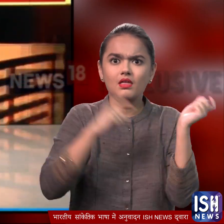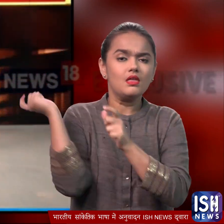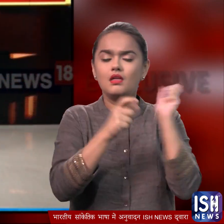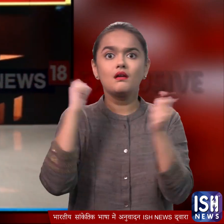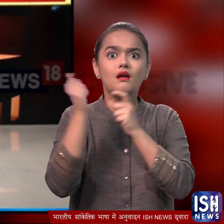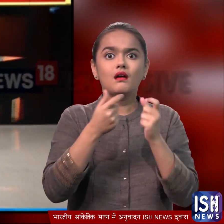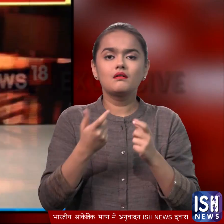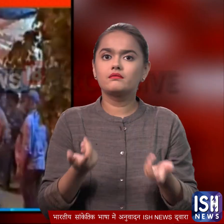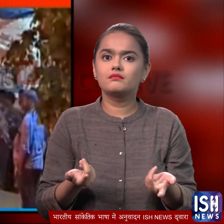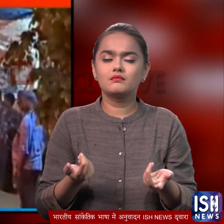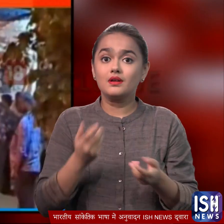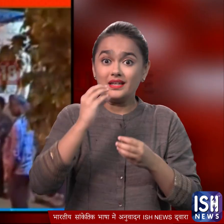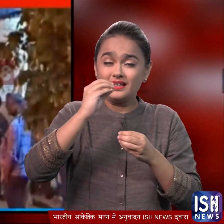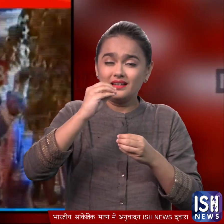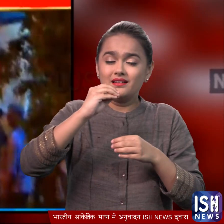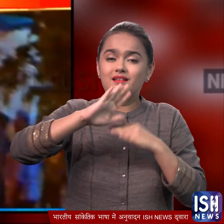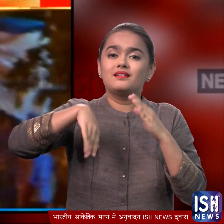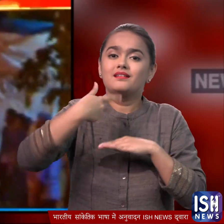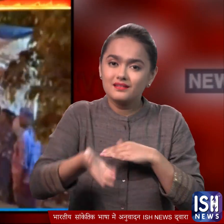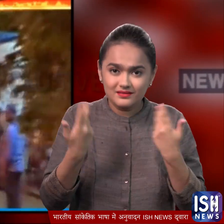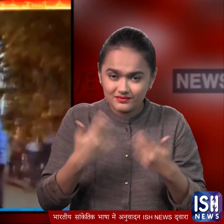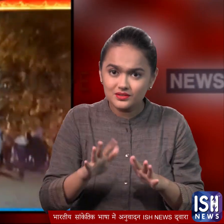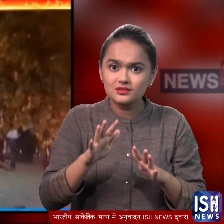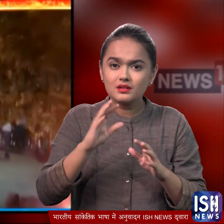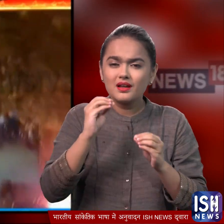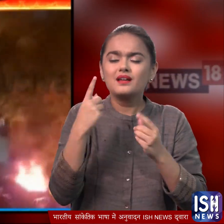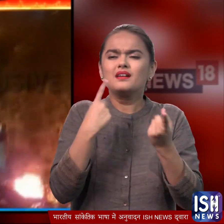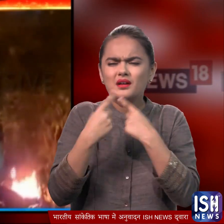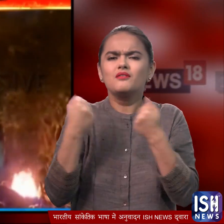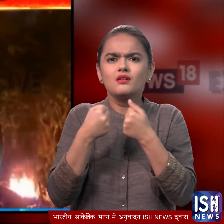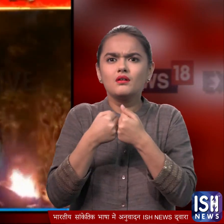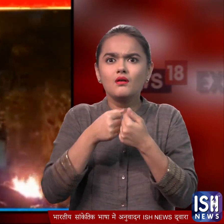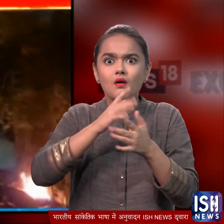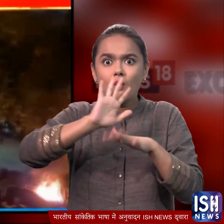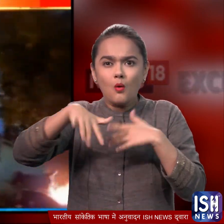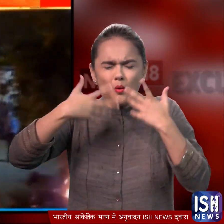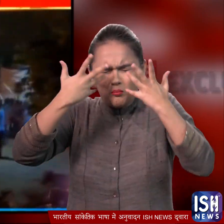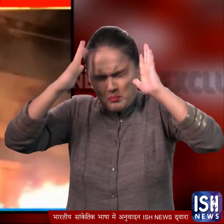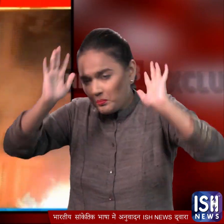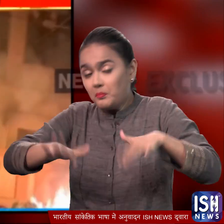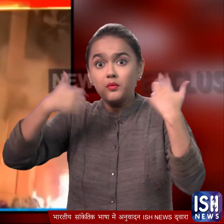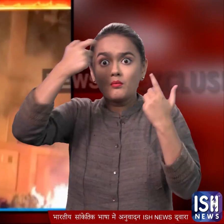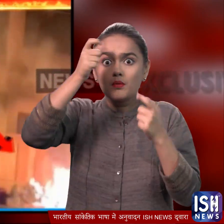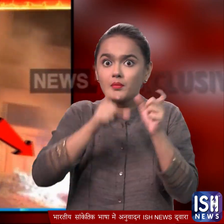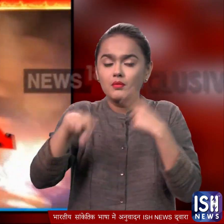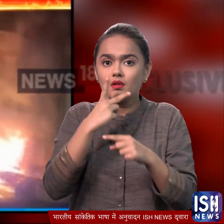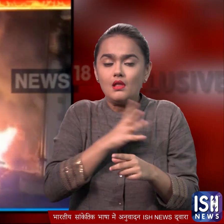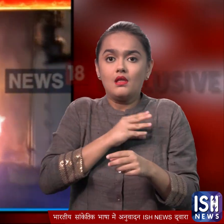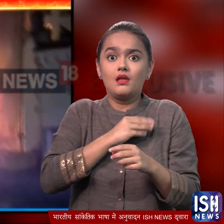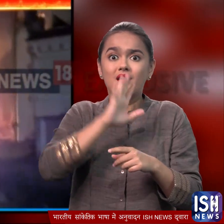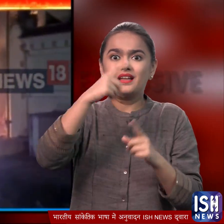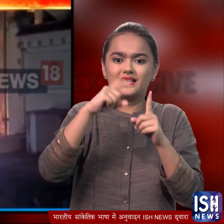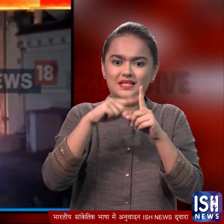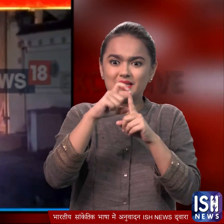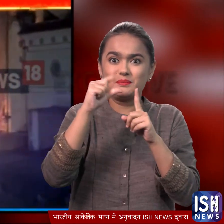बात पर कहासुनी हो। और फिर थोड़ी ही देर बाद वहां ऐसा बवाल मचा कि लोग डर गए, क्योंकि टीडीपी की एक नेता